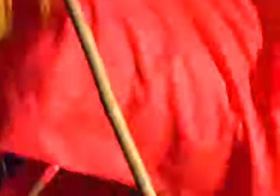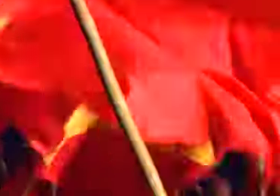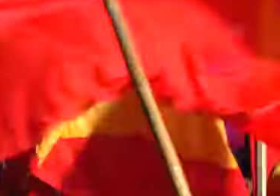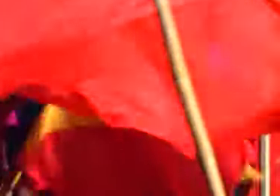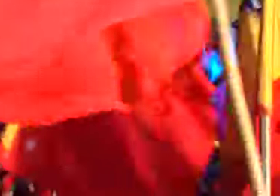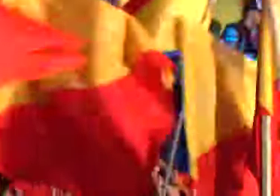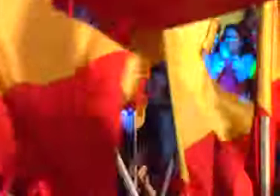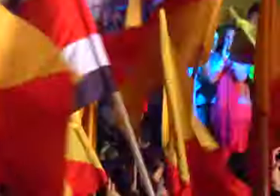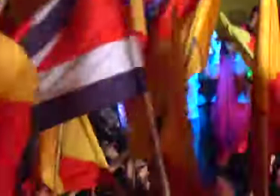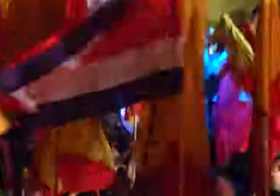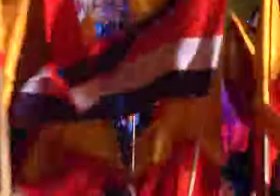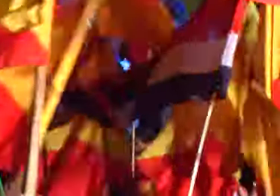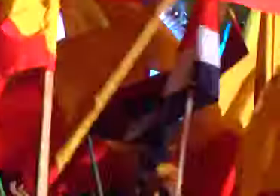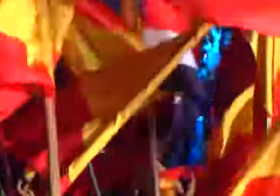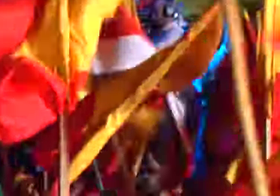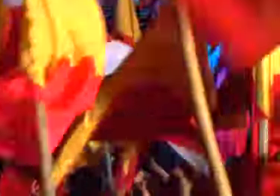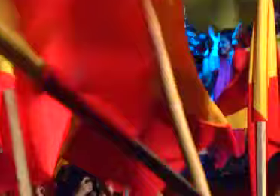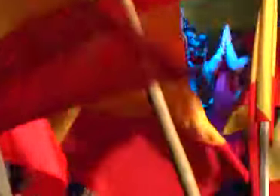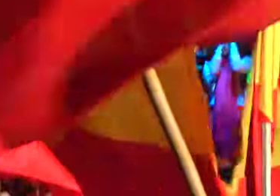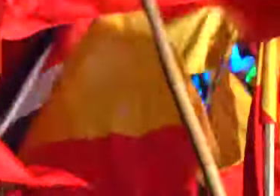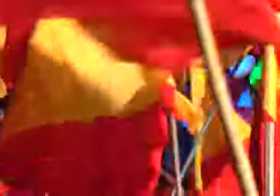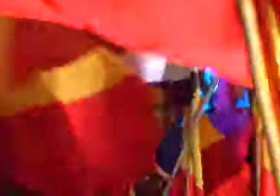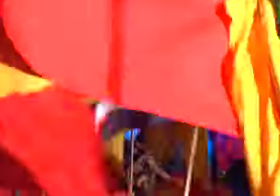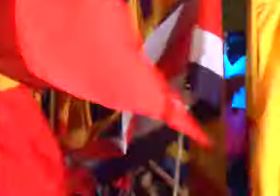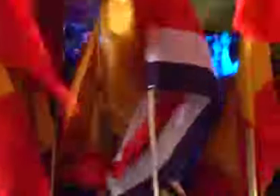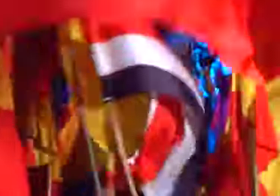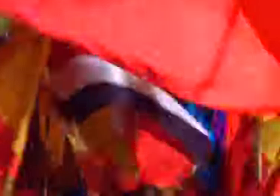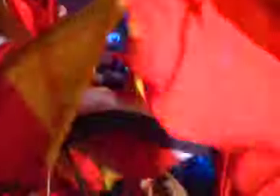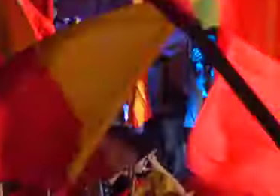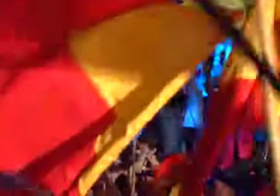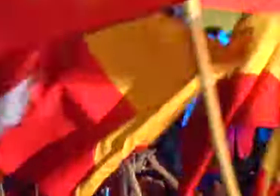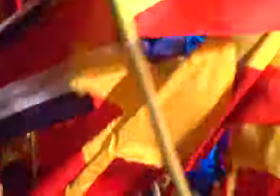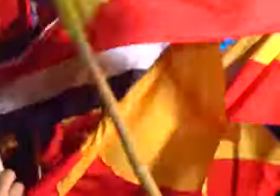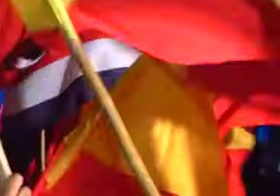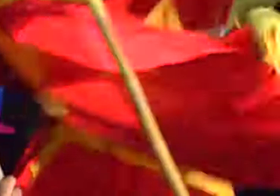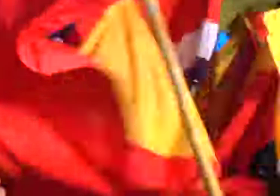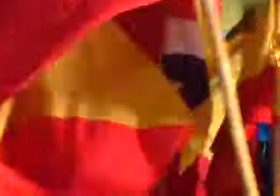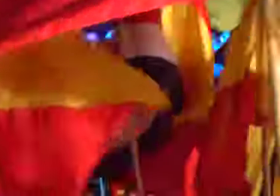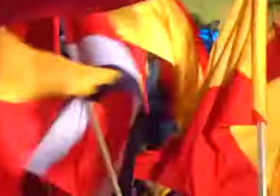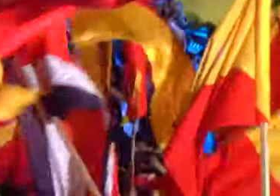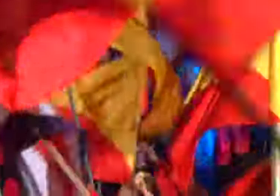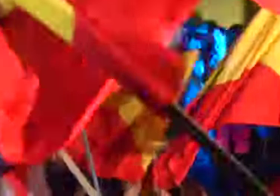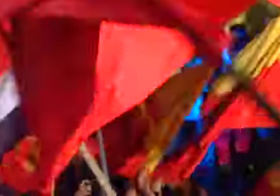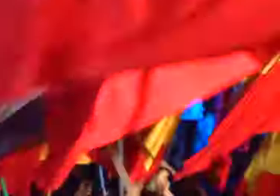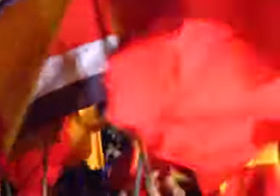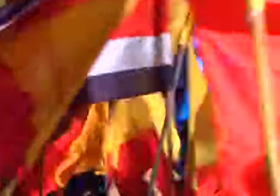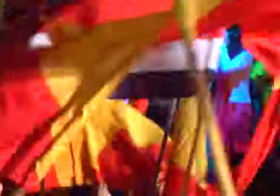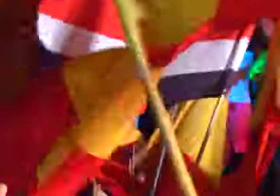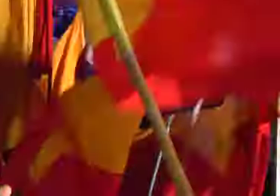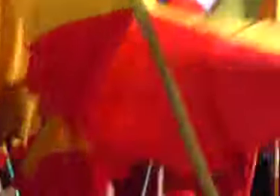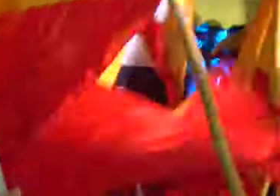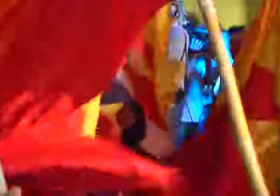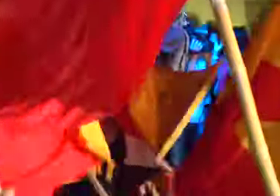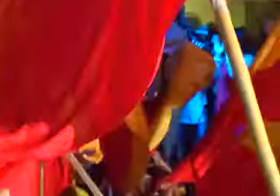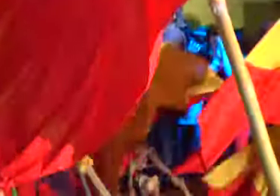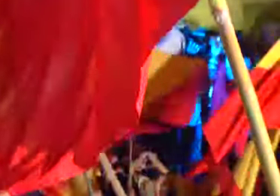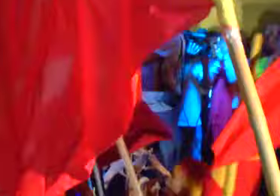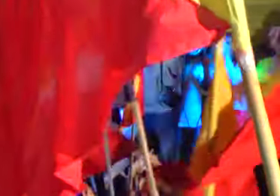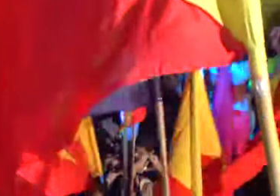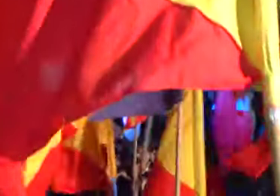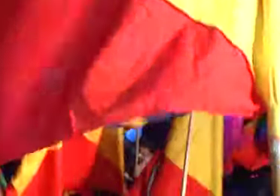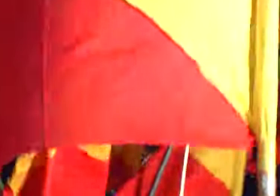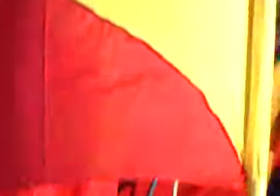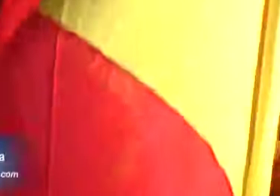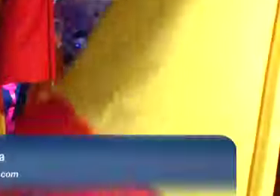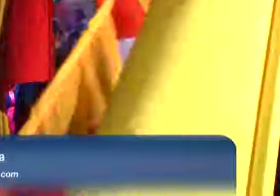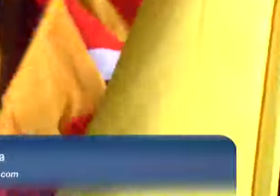convoca, el país nos llama y vamos a ganar. Vamos a ganar porque